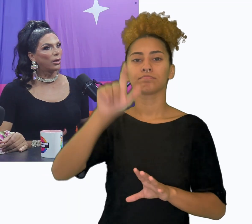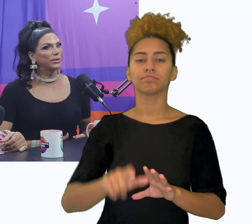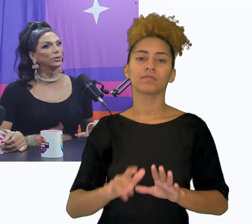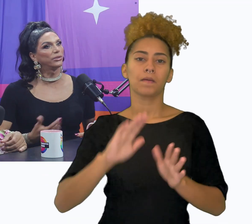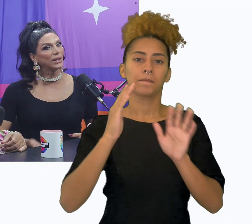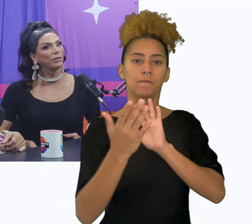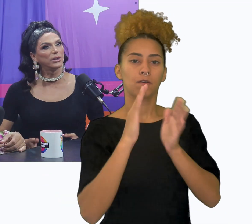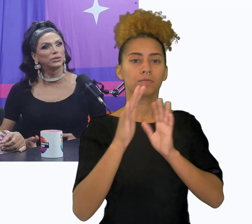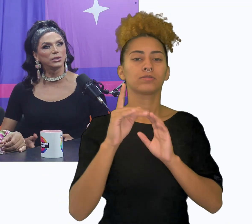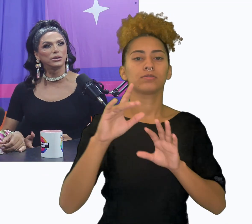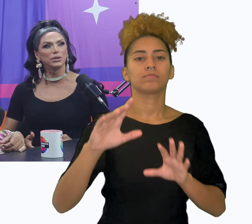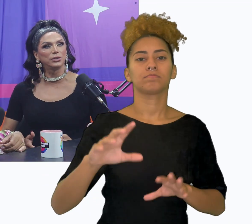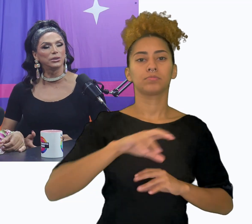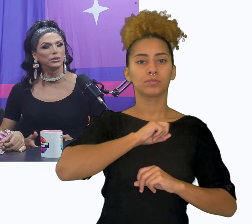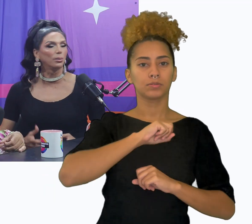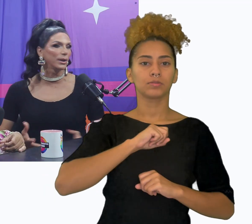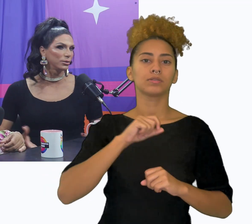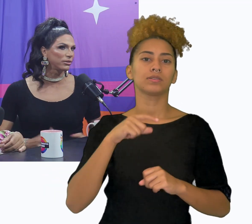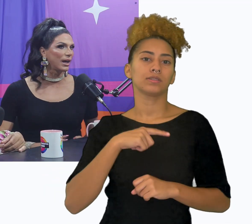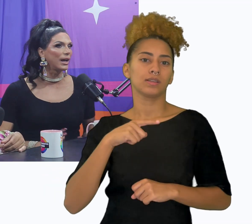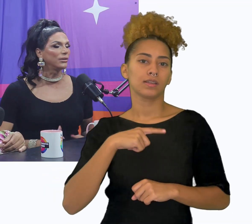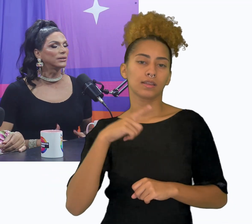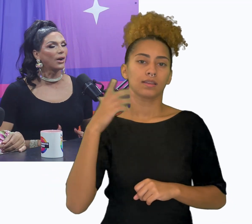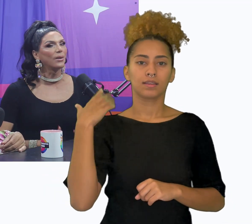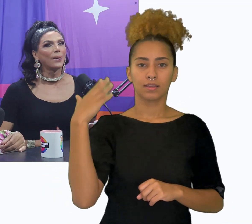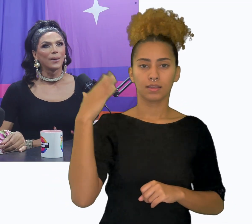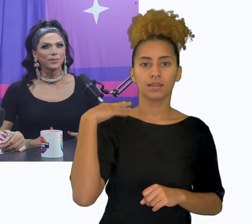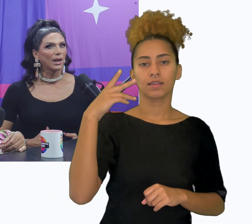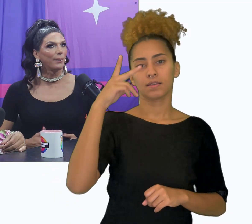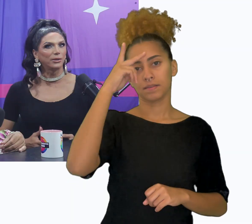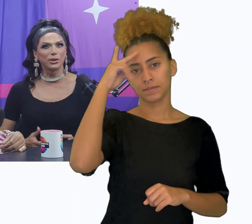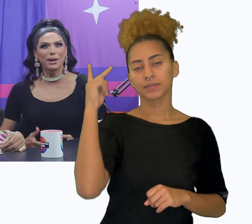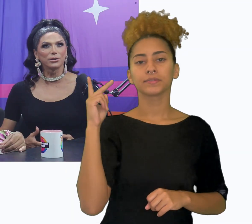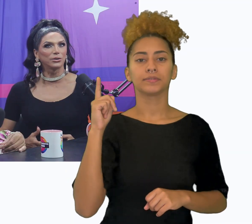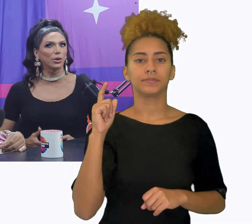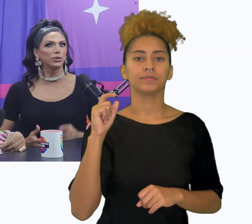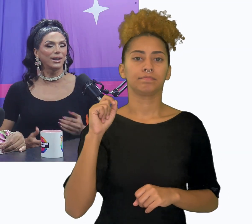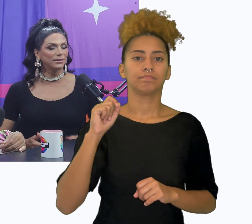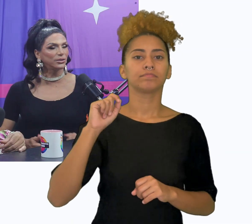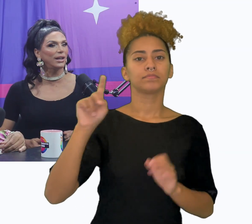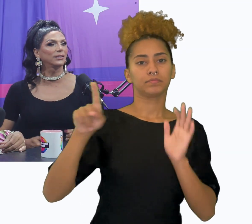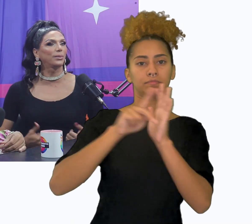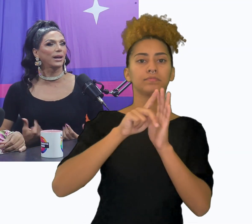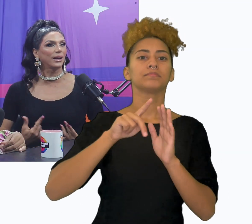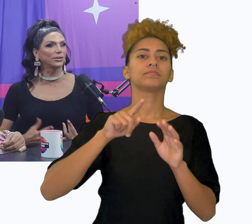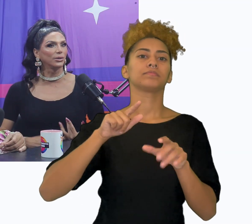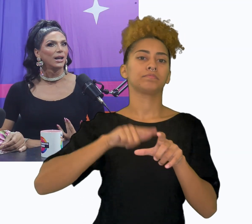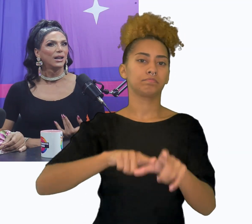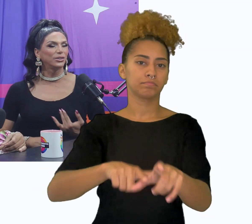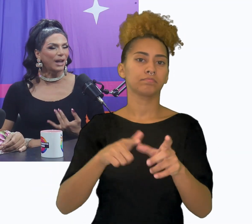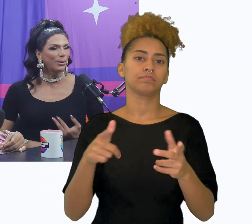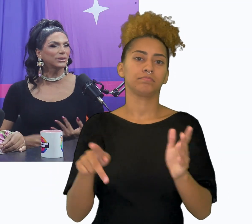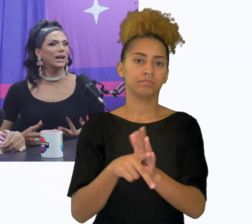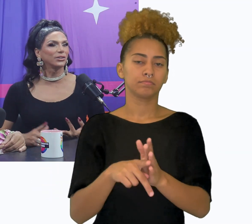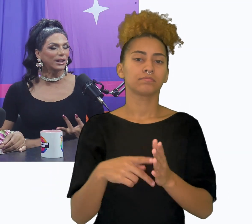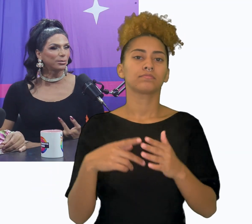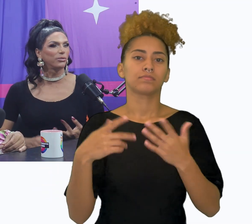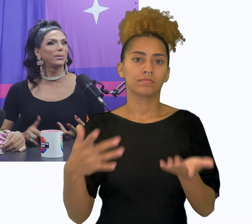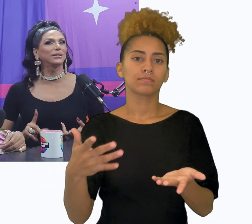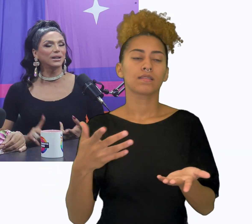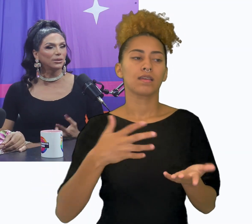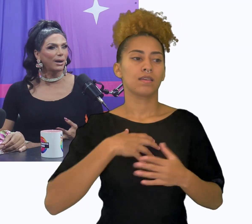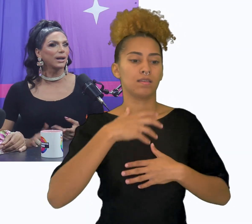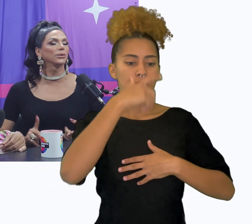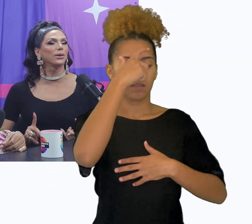com a performance, e no final vinha de um preto velho e tal. Mas foi mágico, só que eu tinha uma resistência, porque aquela questão de estar montado, de estar